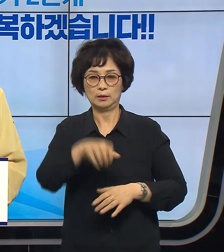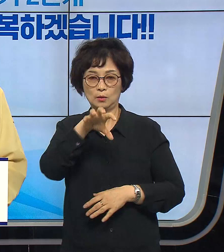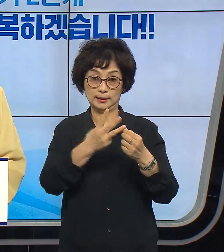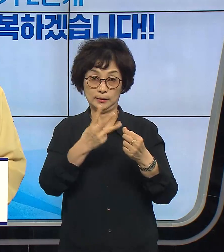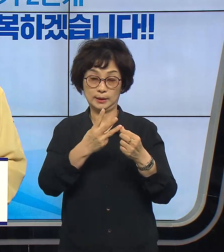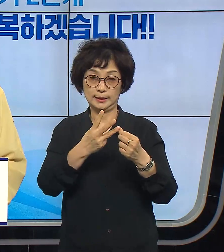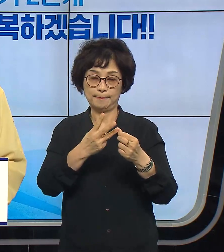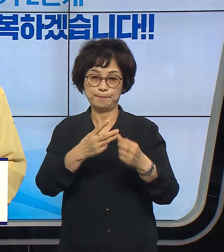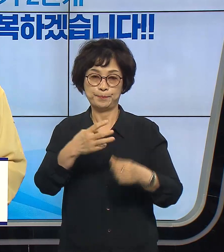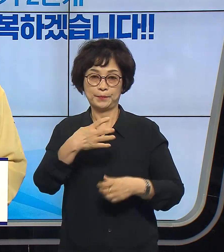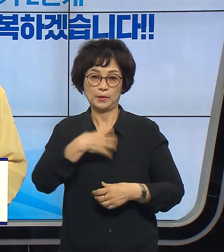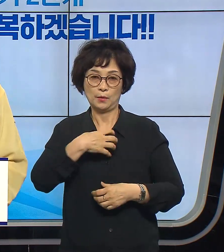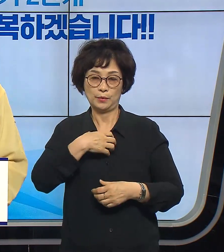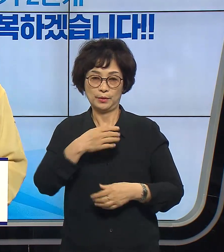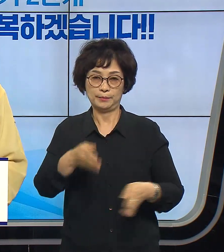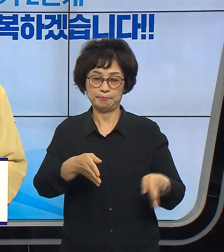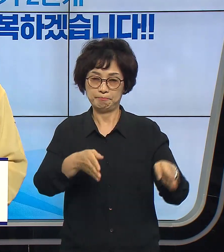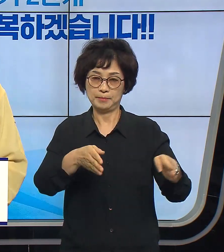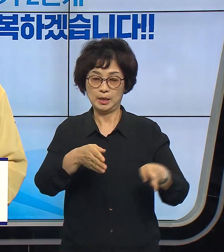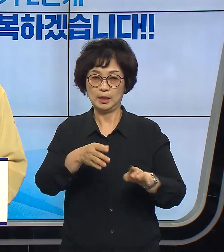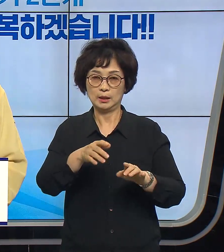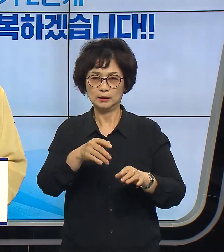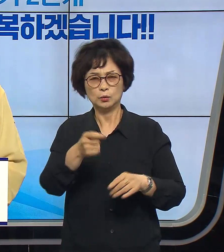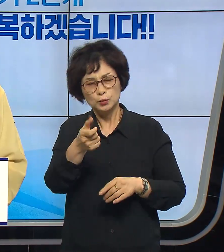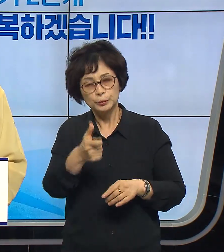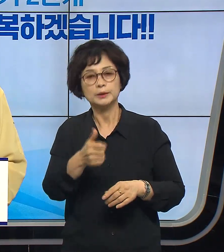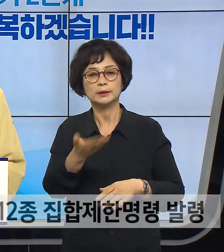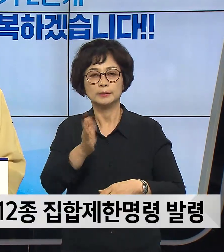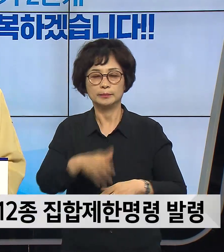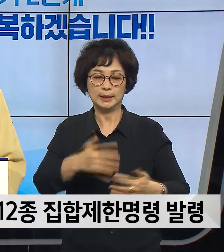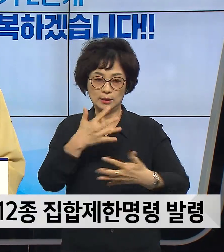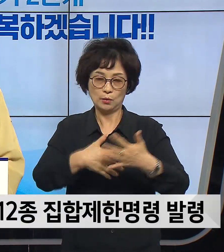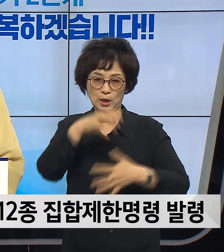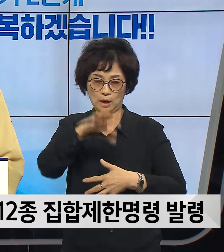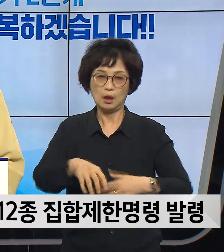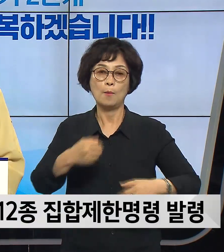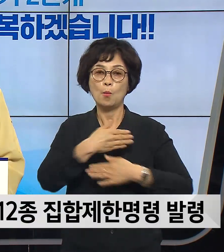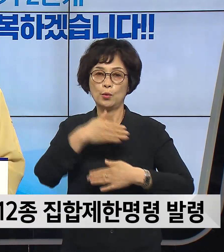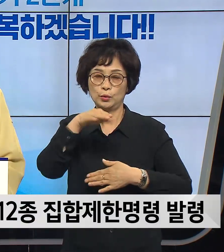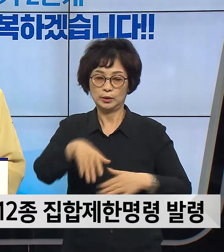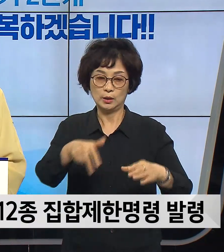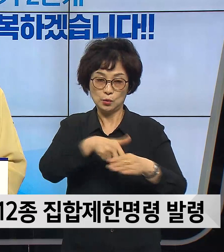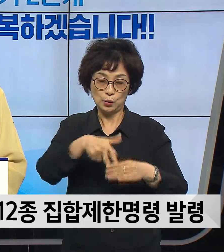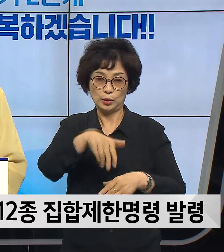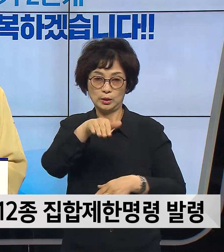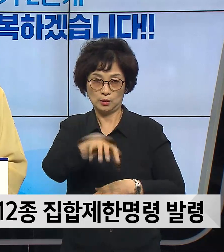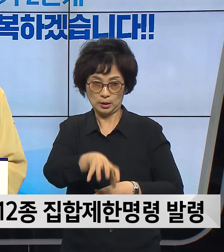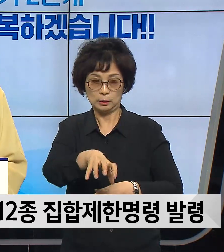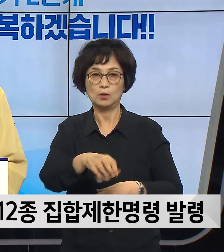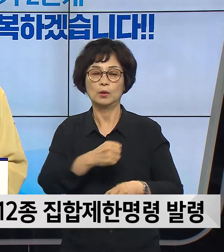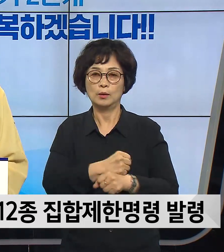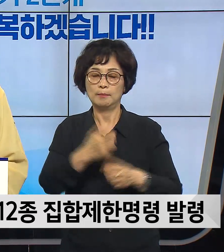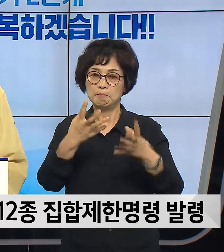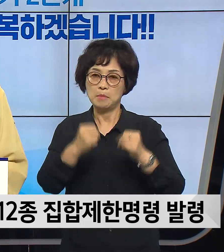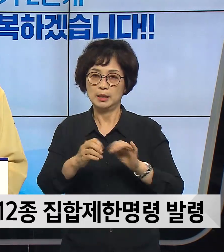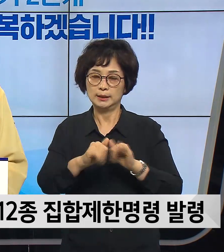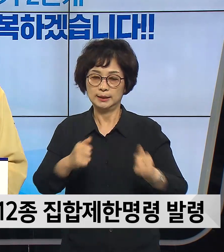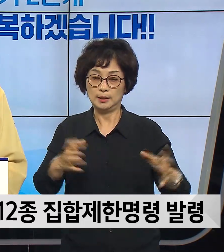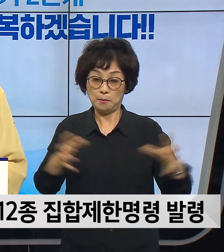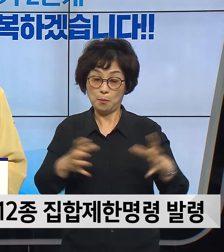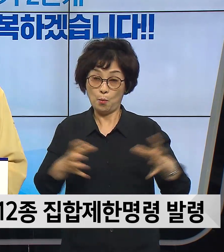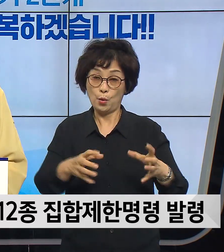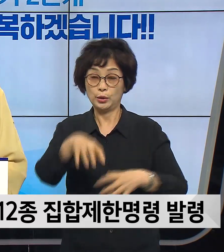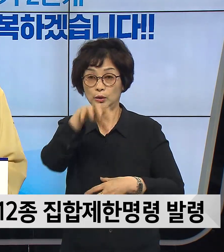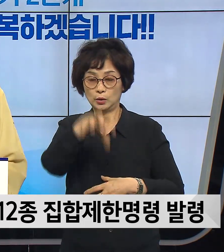중단합니다. 고위험시설은 아니지만 영화관, 목욕탕, 종교시설, 실내 체육시설과 같이 만원 인원이